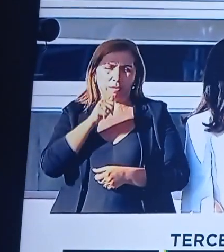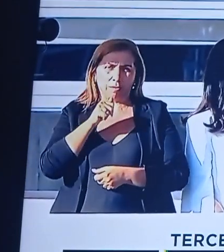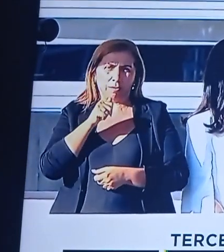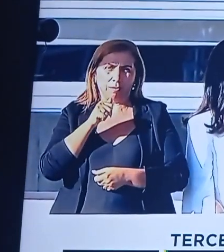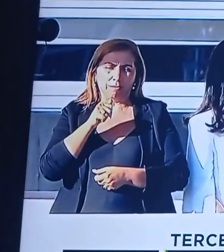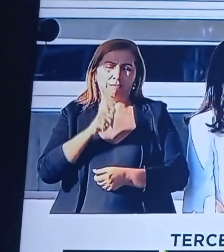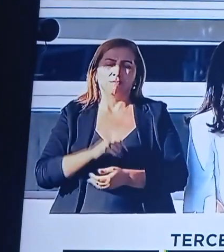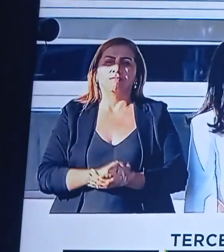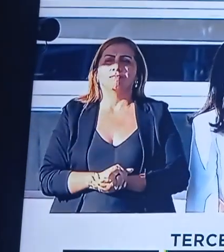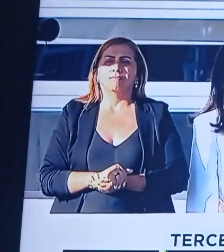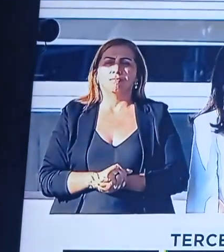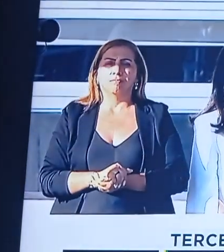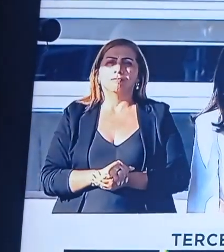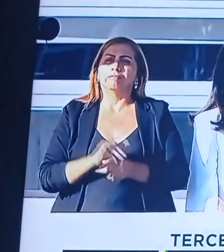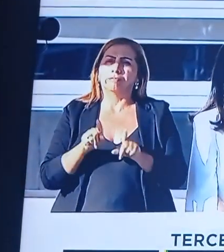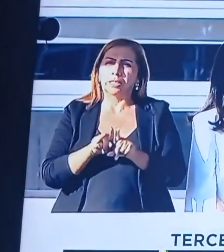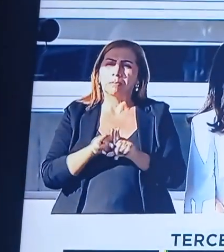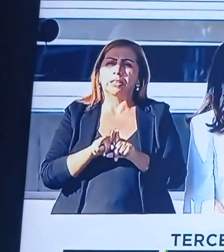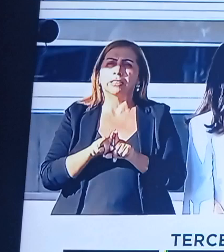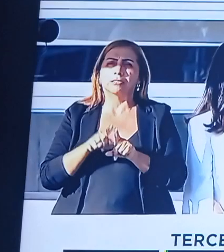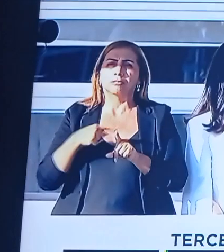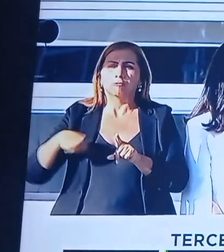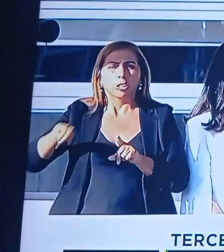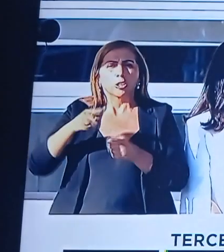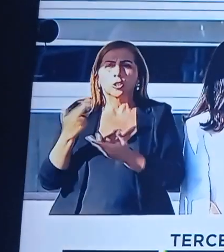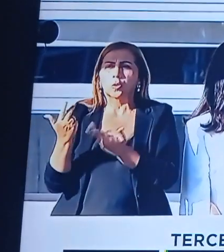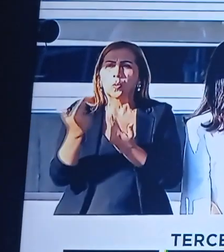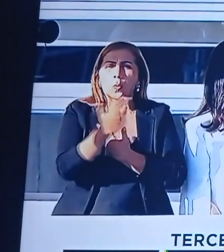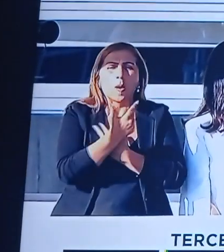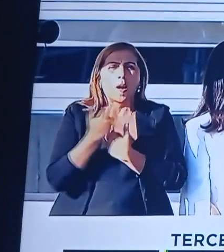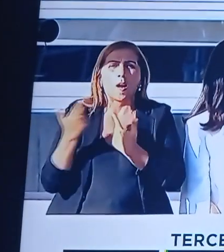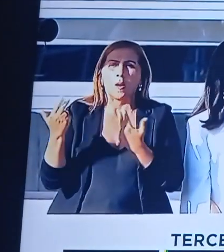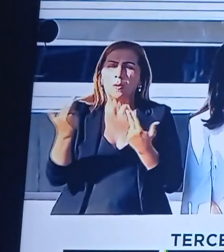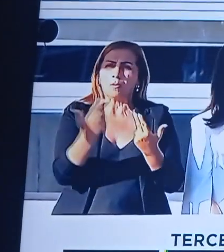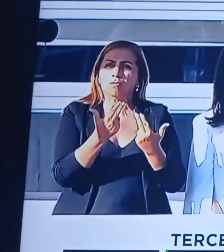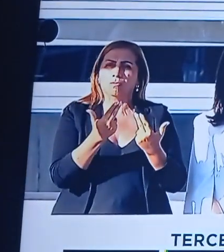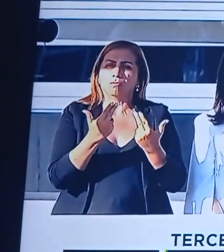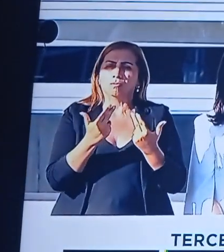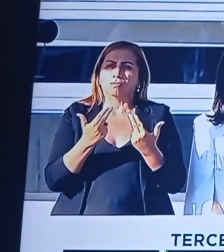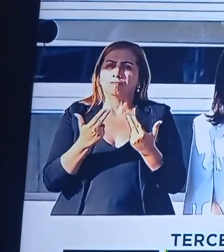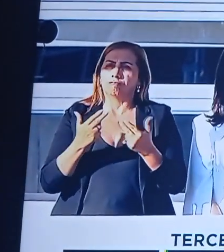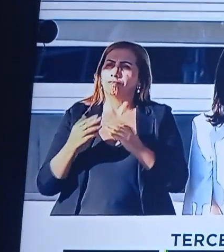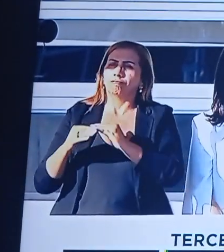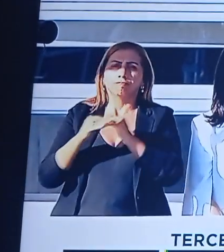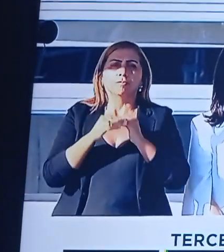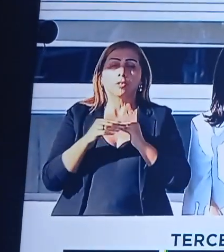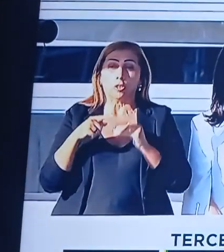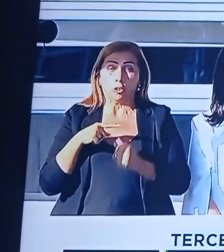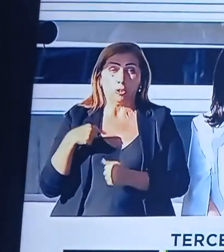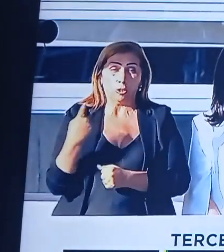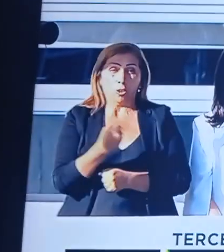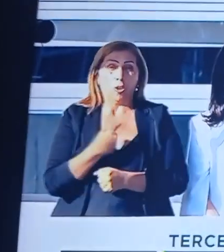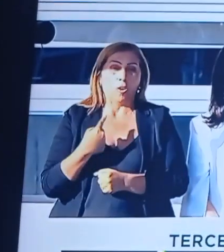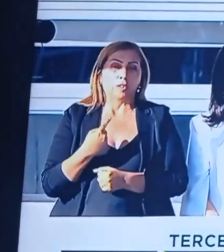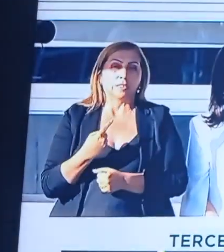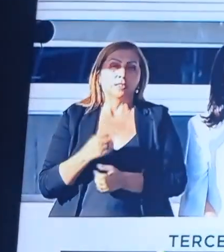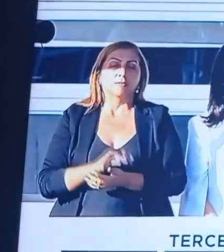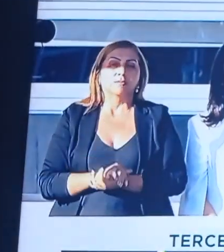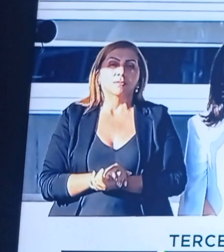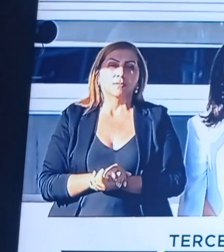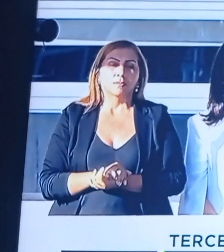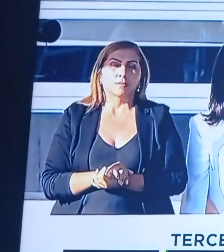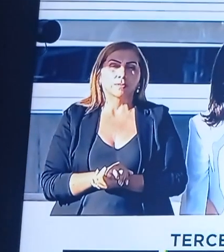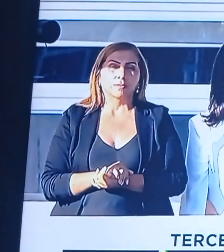e brasileiras e compartilhamos uma mesma virtude. Nós não desistimos